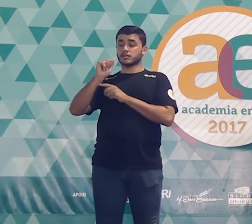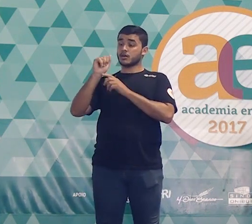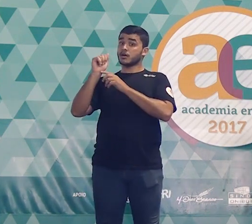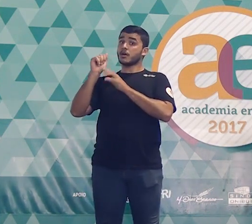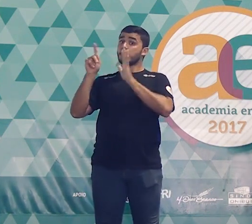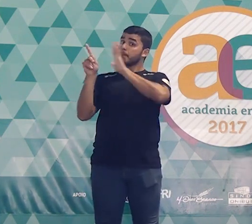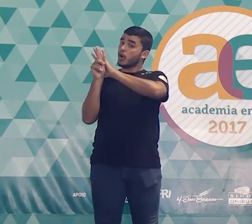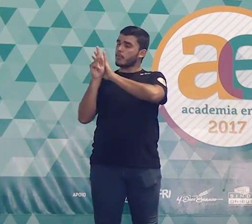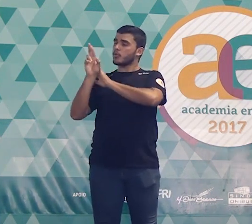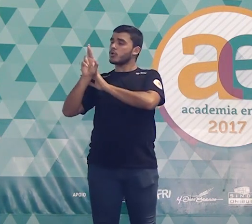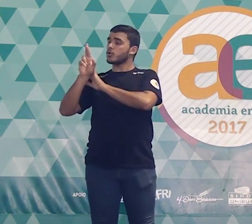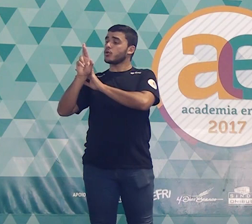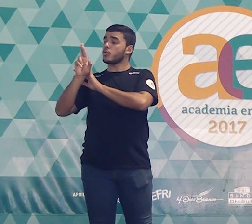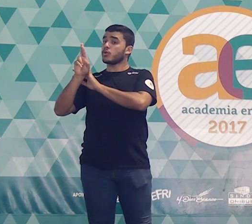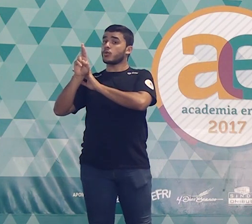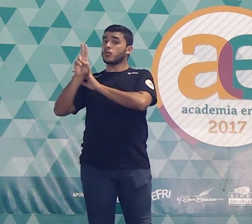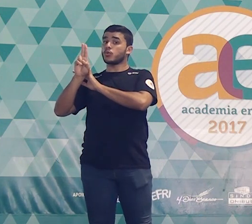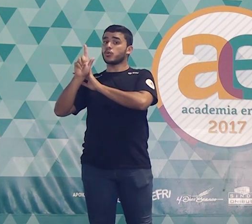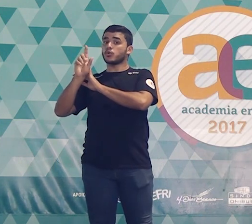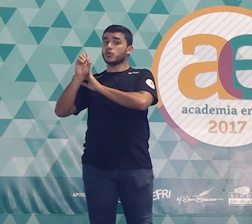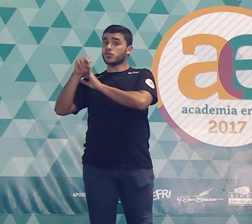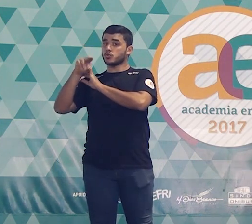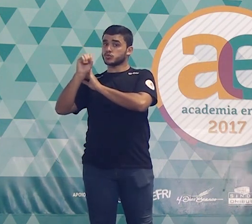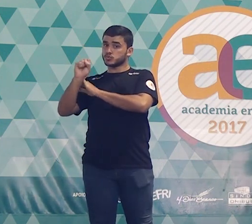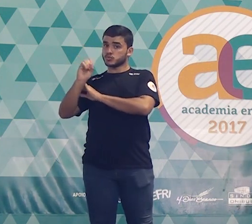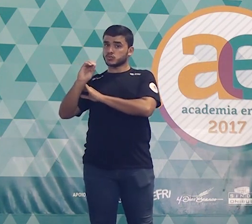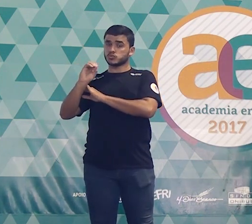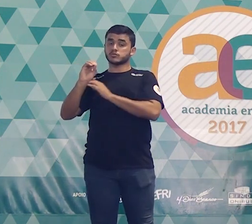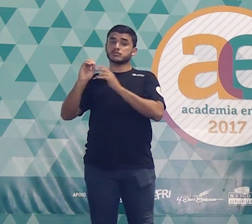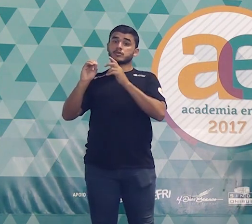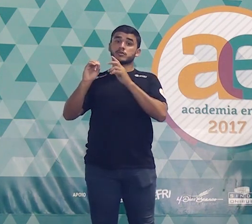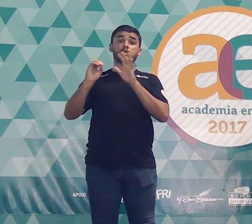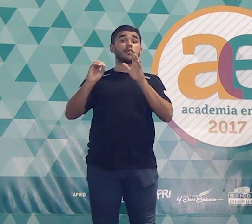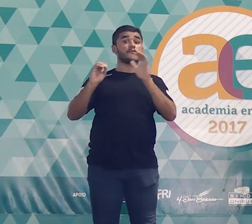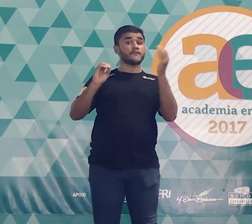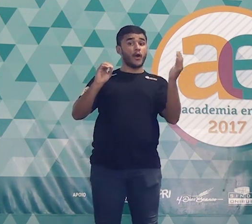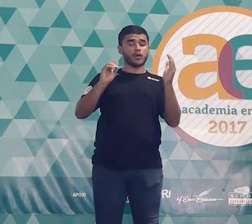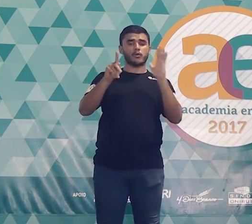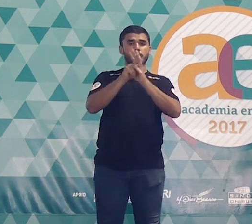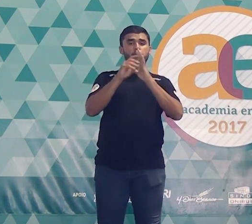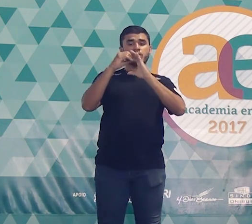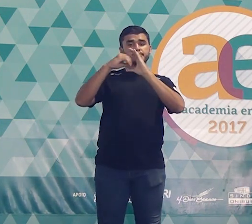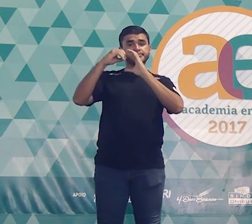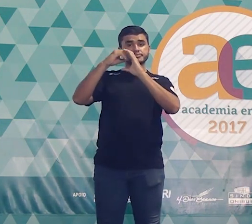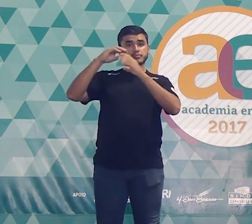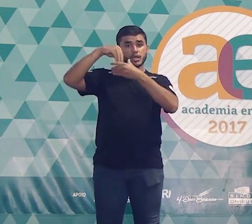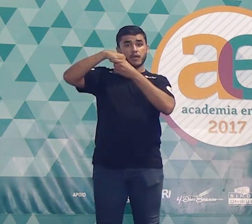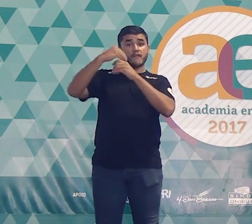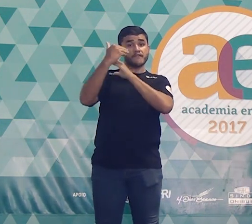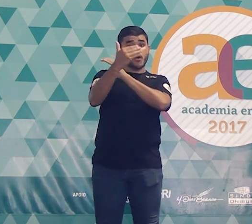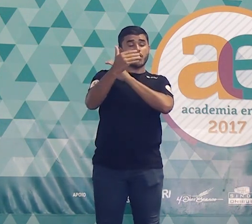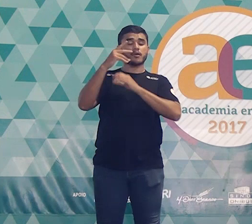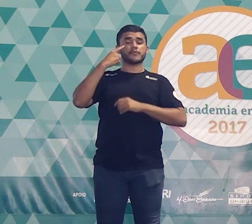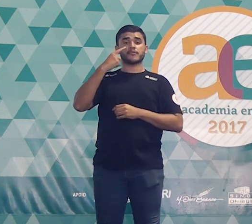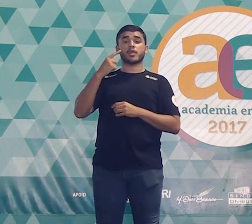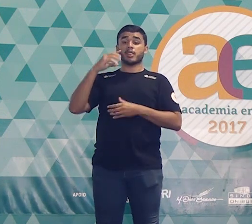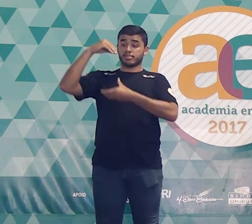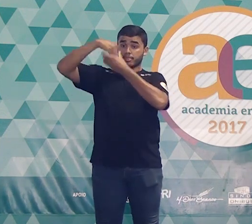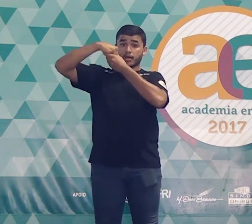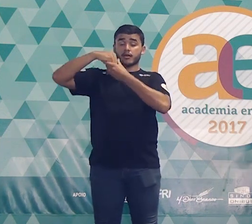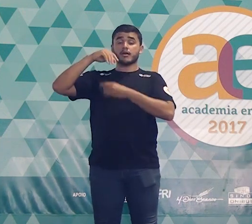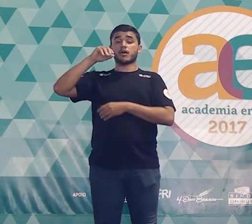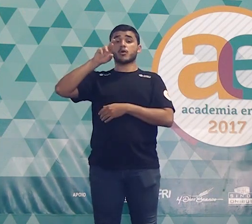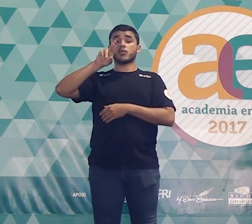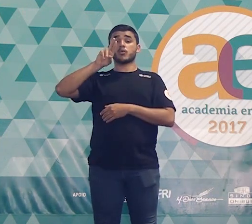rugoso e uma proteína que é feita no rugoso? Geralmente, as proteínas do rugoso são proteínas que ainda